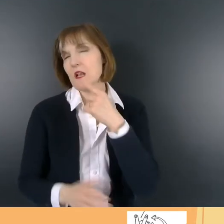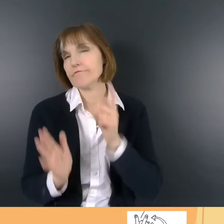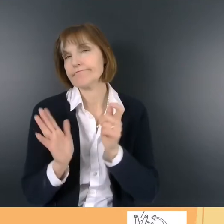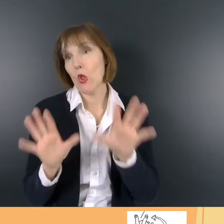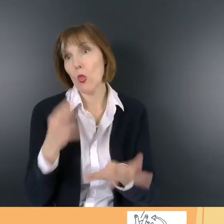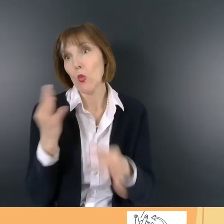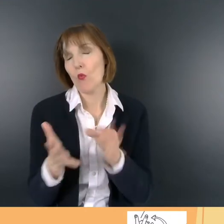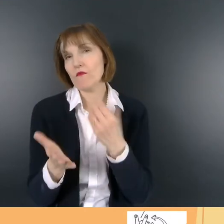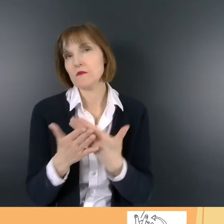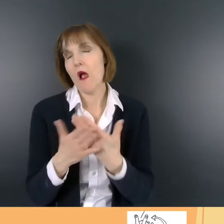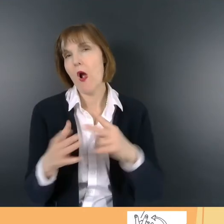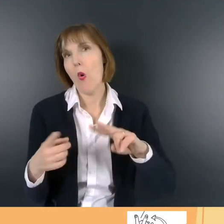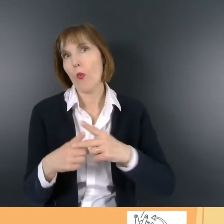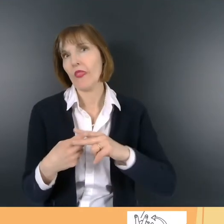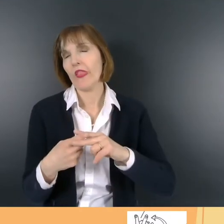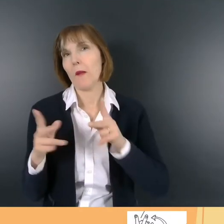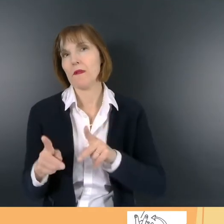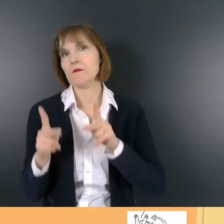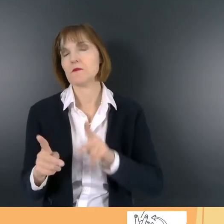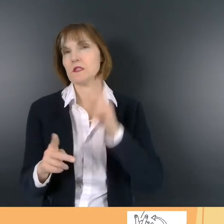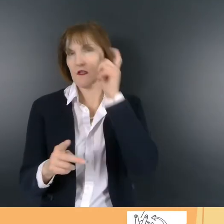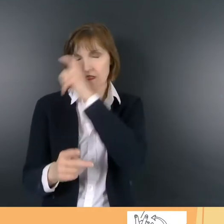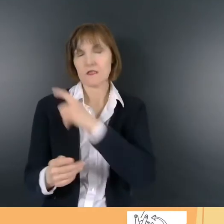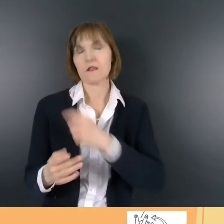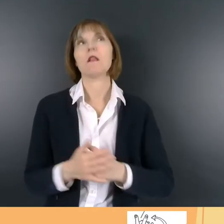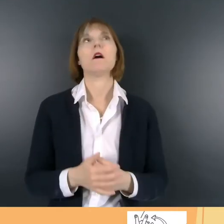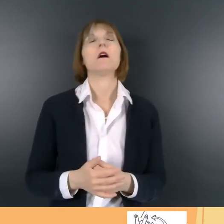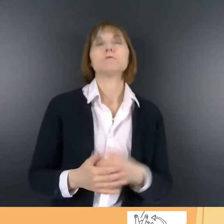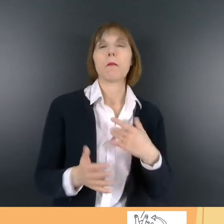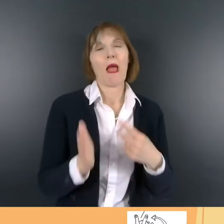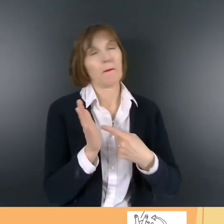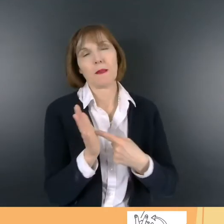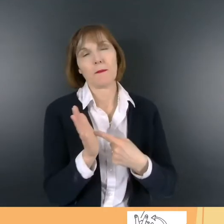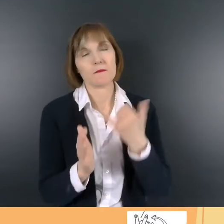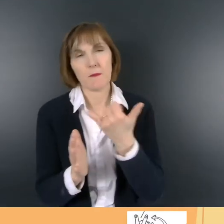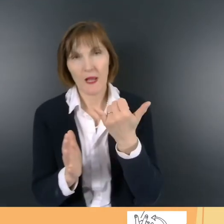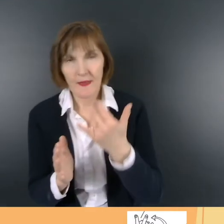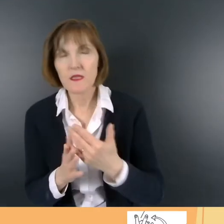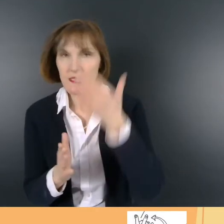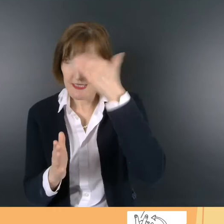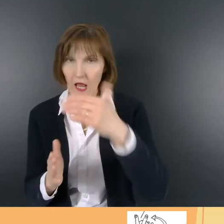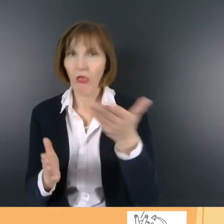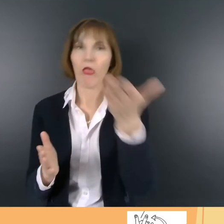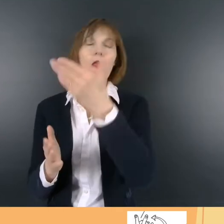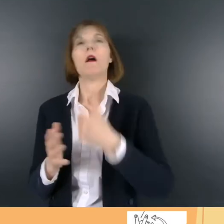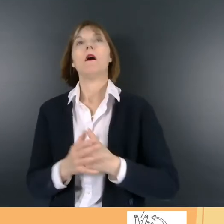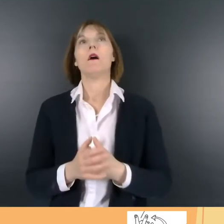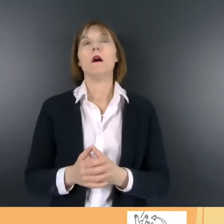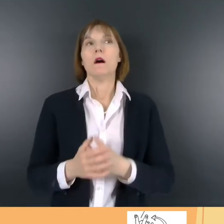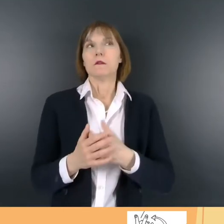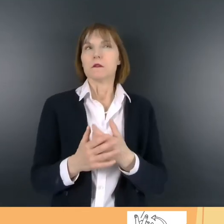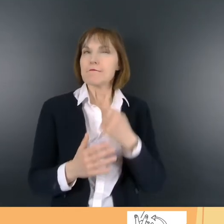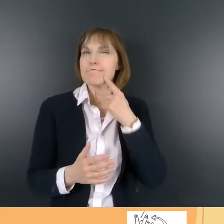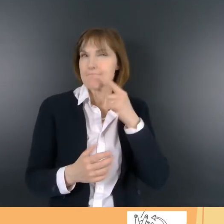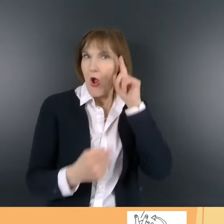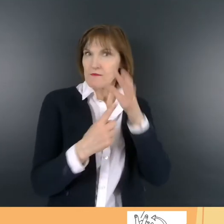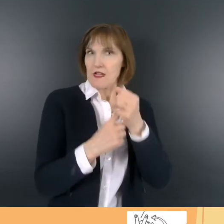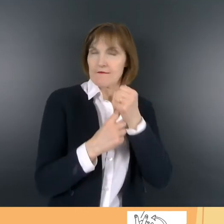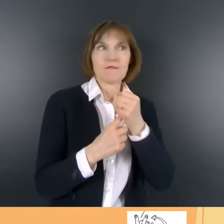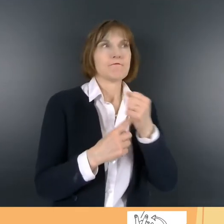je ne pas répéter ça, c'est deux ou trois fois que je le dis déjà, je crois. Donc, voilà, l'objectif, c'est que les écoles s'emparent